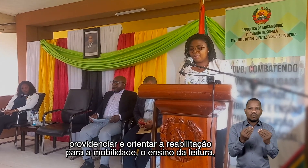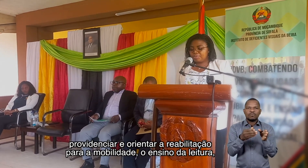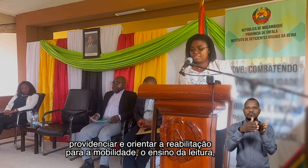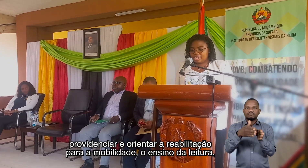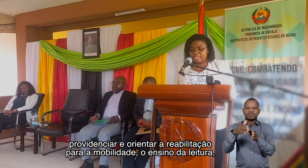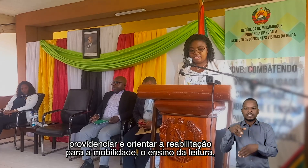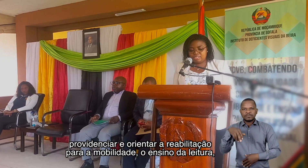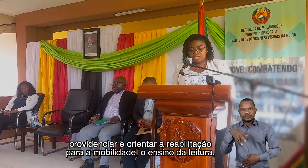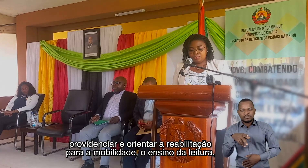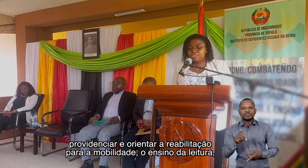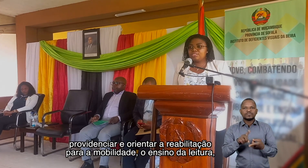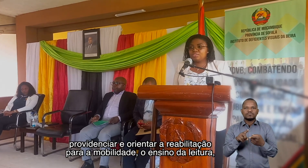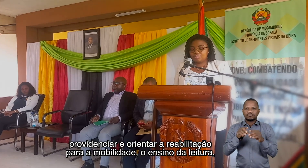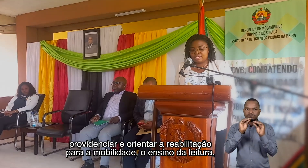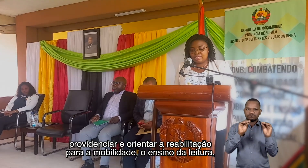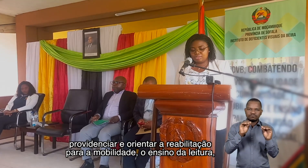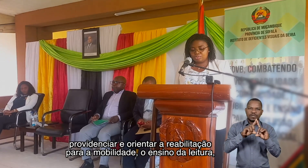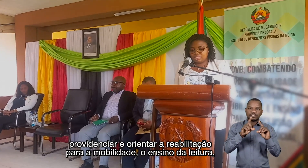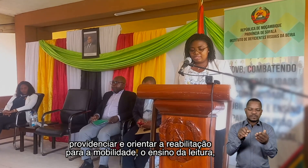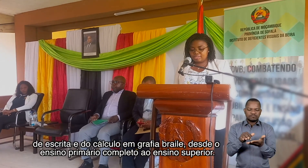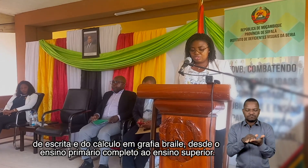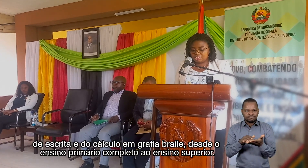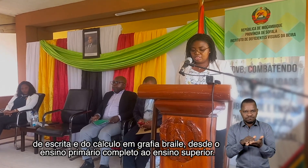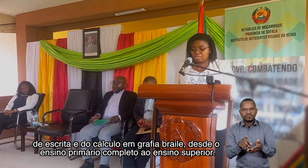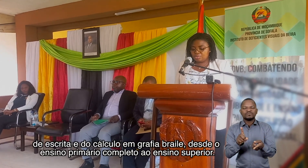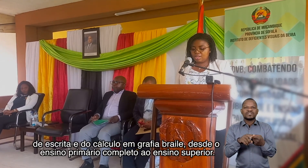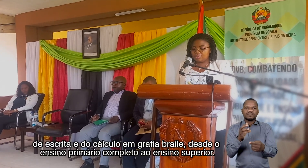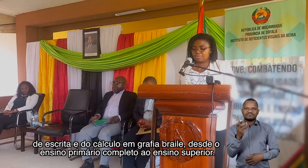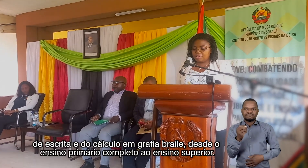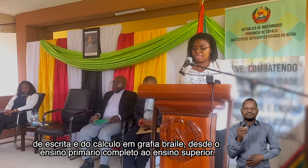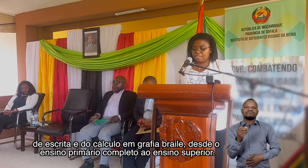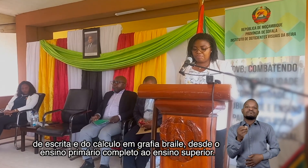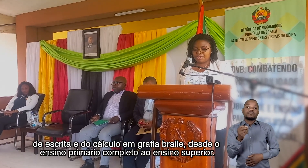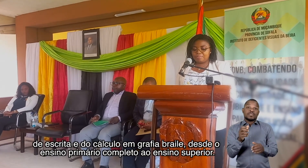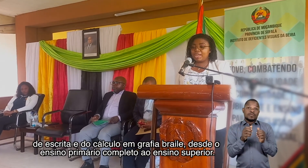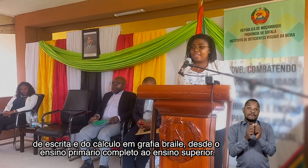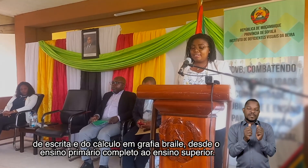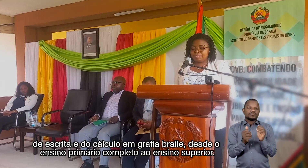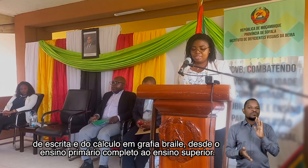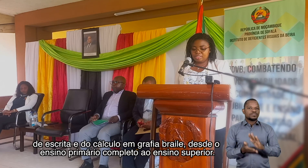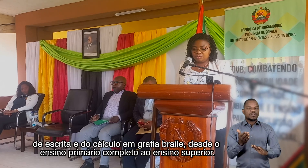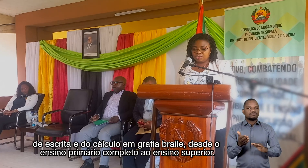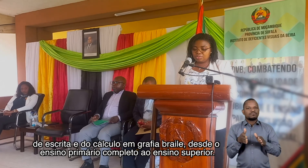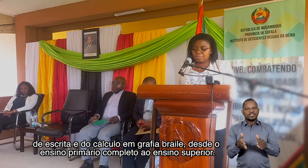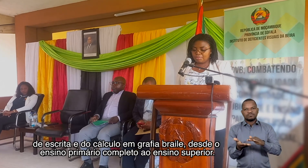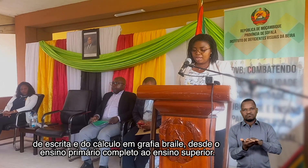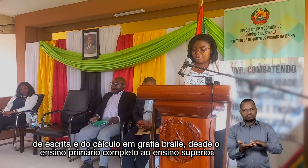mobilidade o ensino da leitura de escrita e vocáculo em Garfield Braille pois o ensino primário